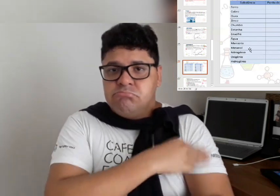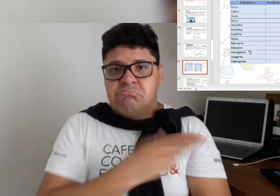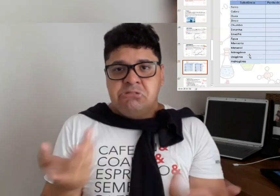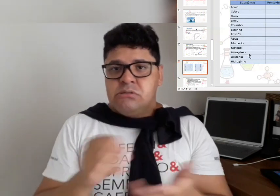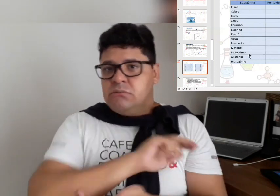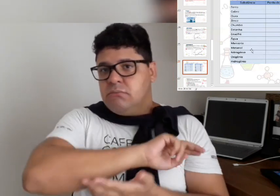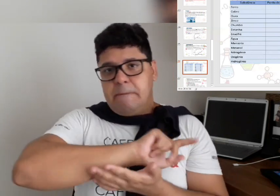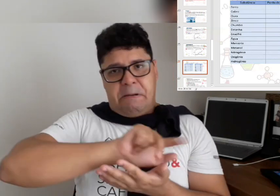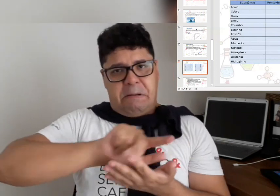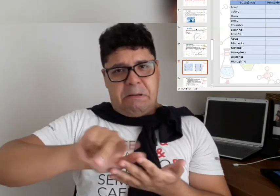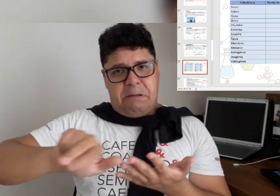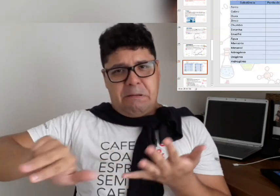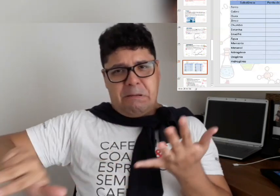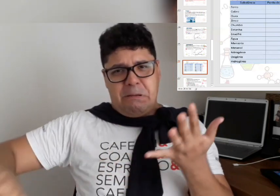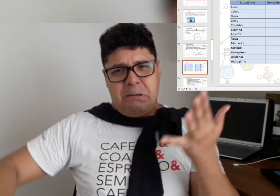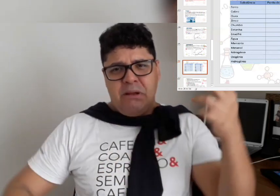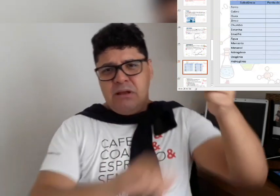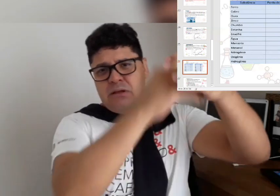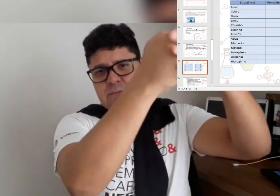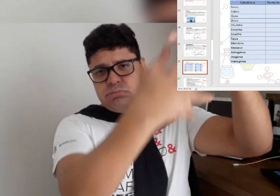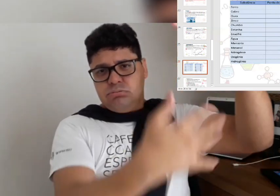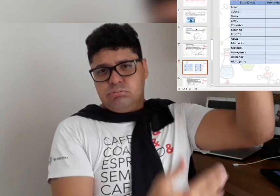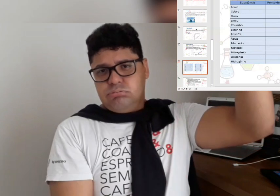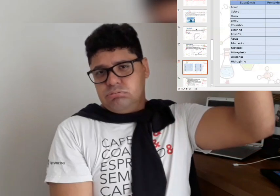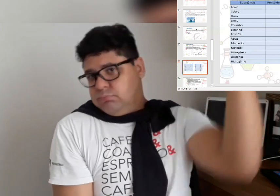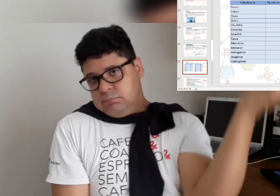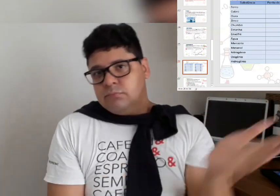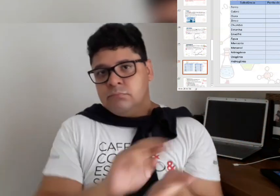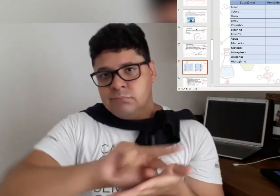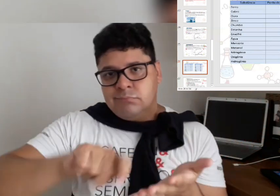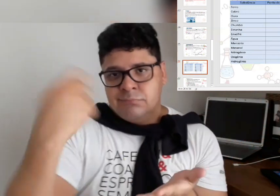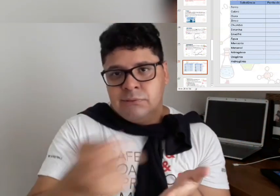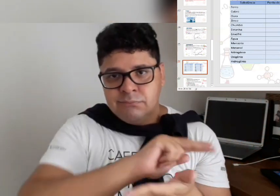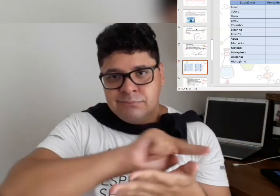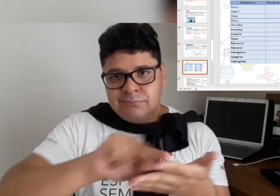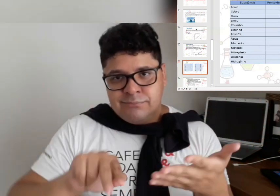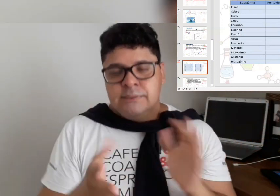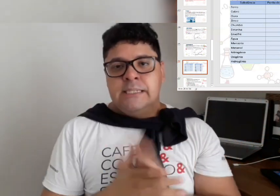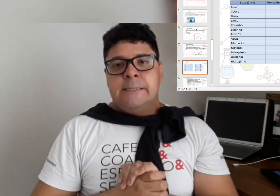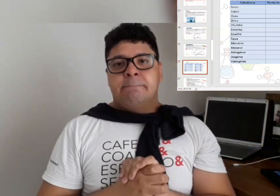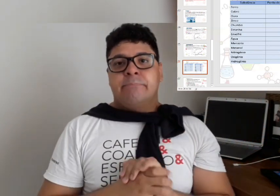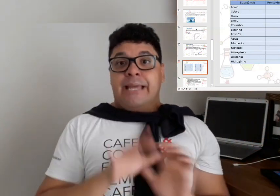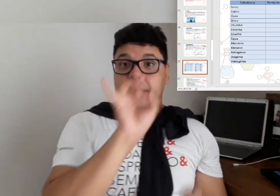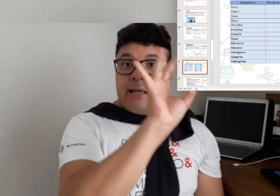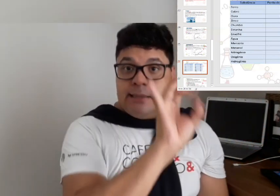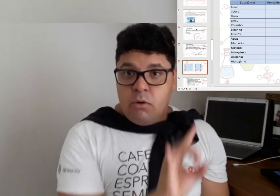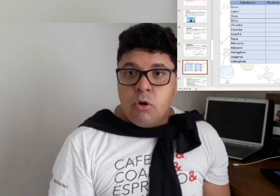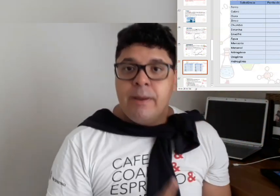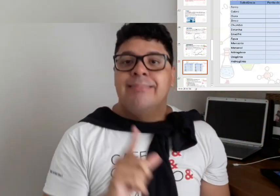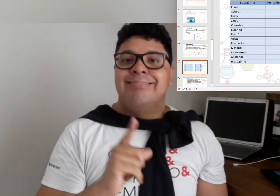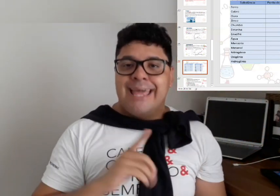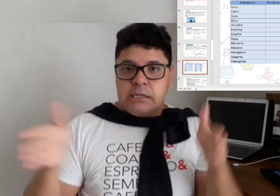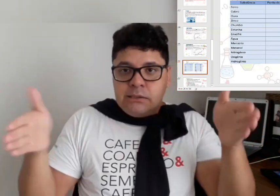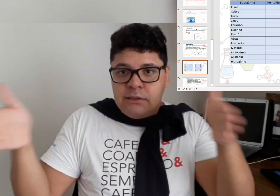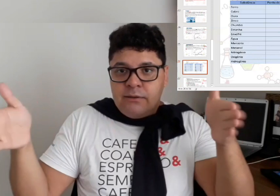nitrogênio, oxigênio, hidrogênio, tudo que está aqui são substâncias, tá? As substâncias têm ponto de